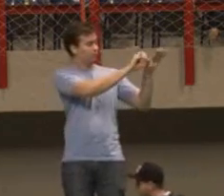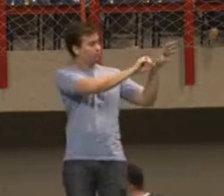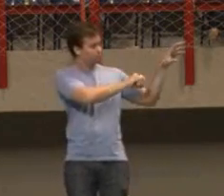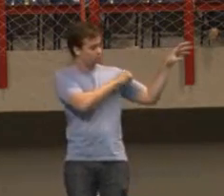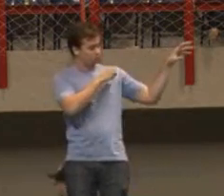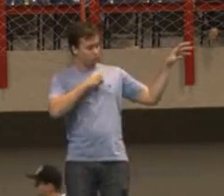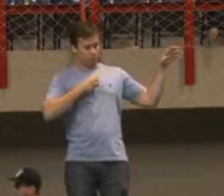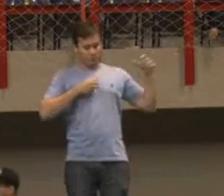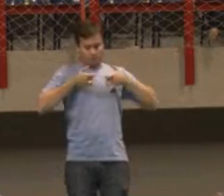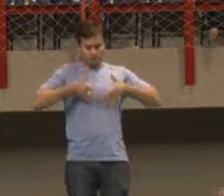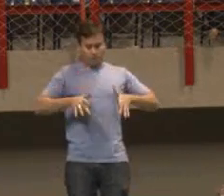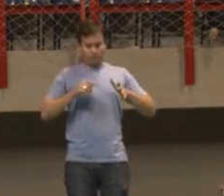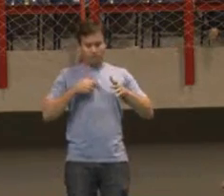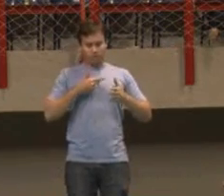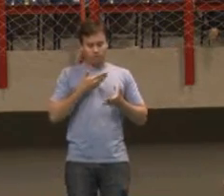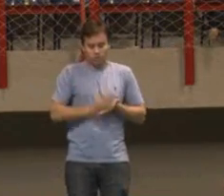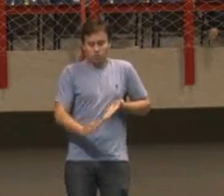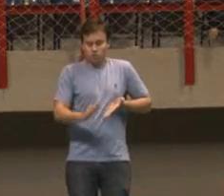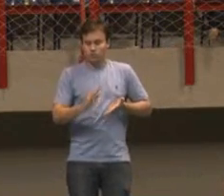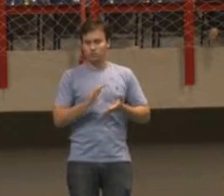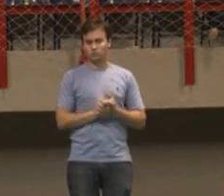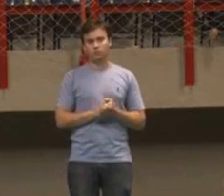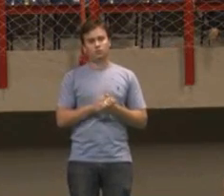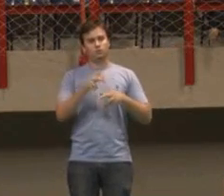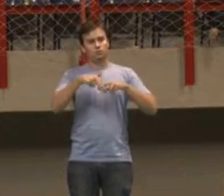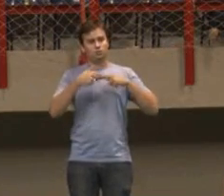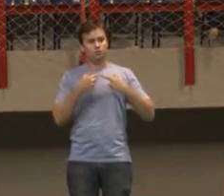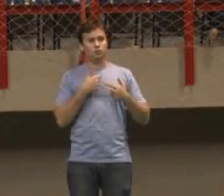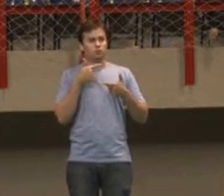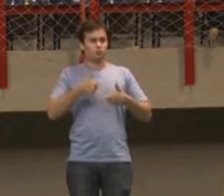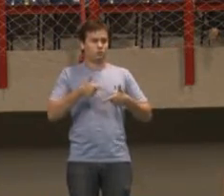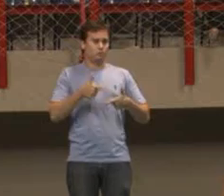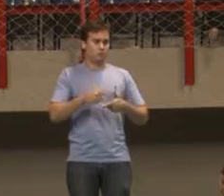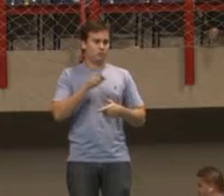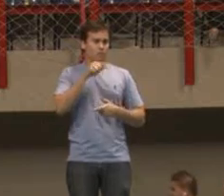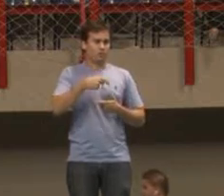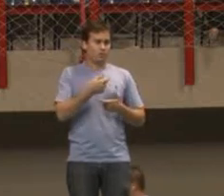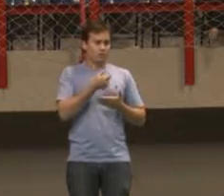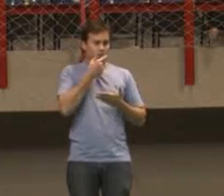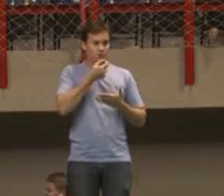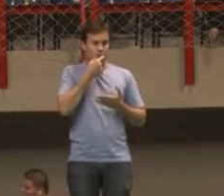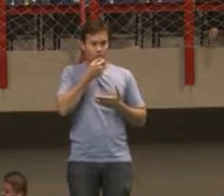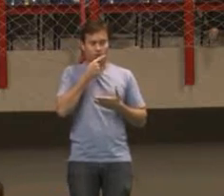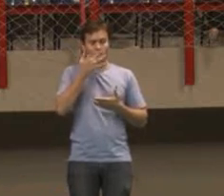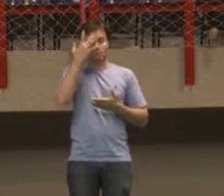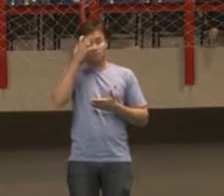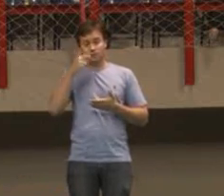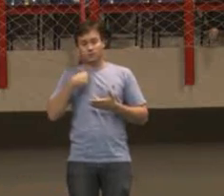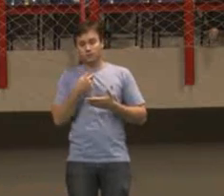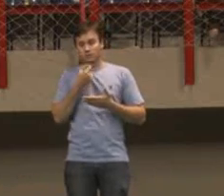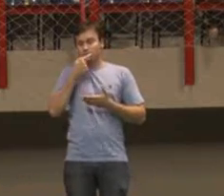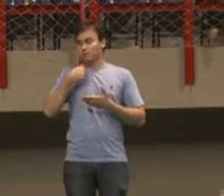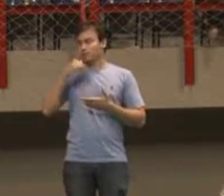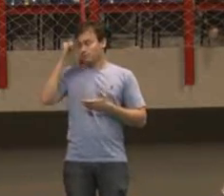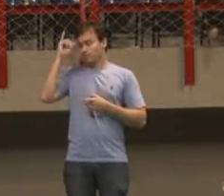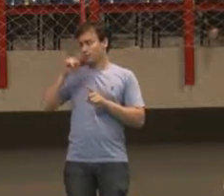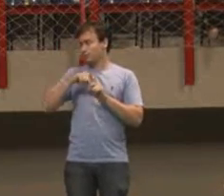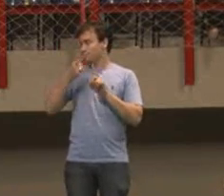Daí agora eu consigo entender, Ricardo, por que é chamado pílula do dia seguinte. Vamos entender então, para